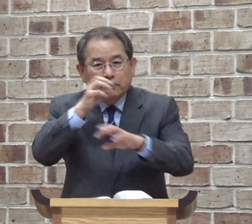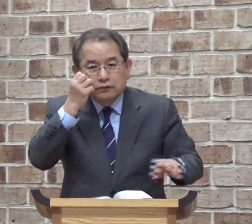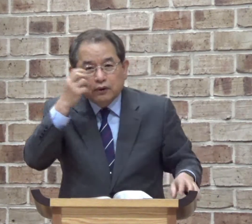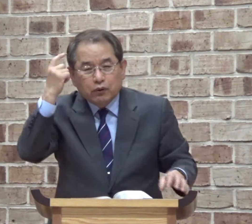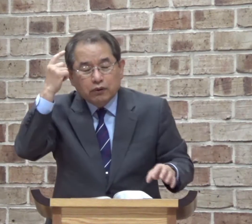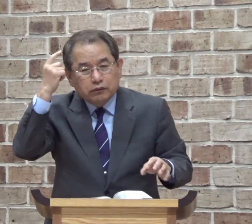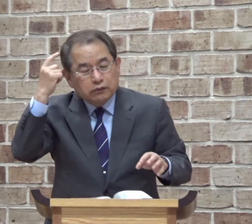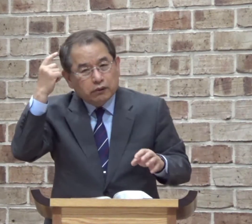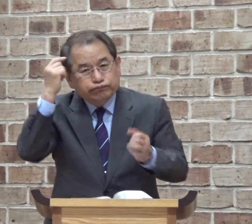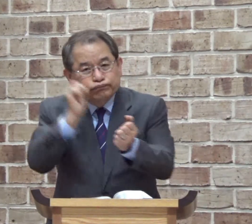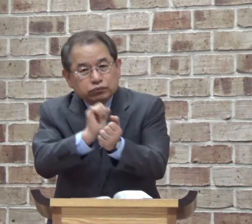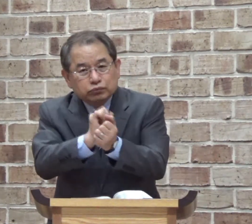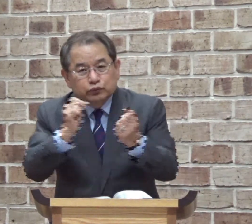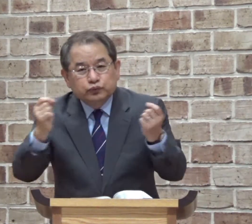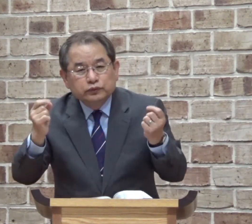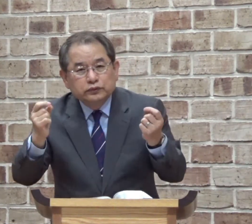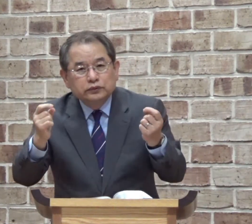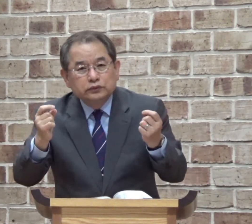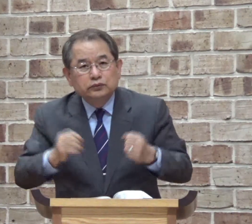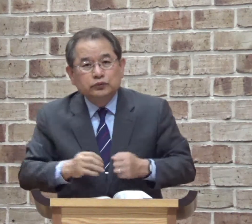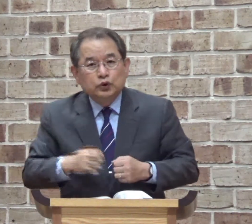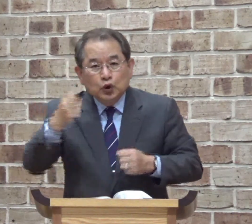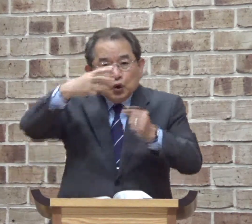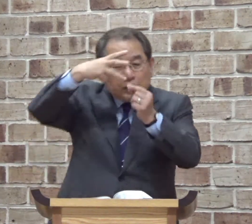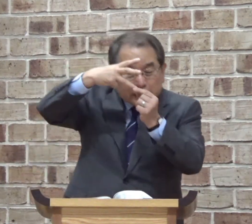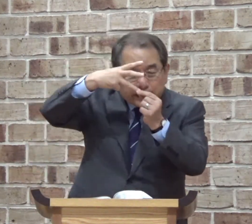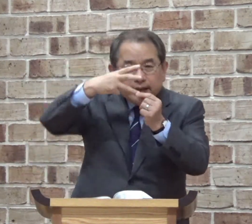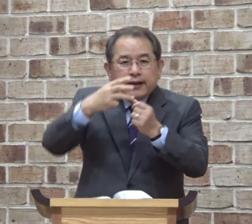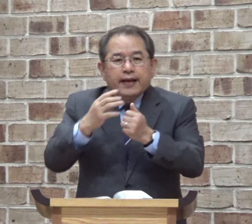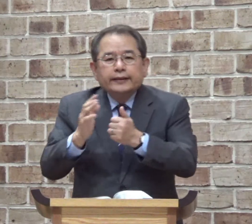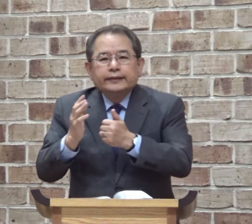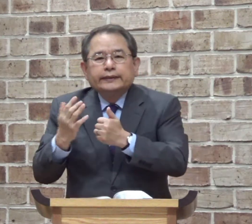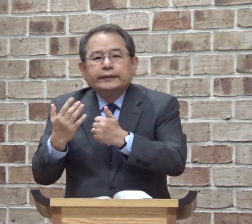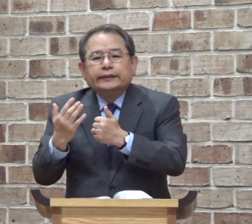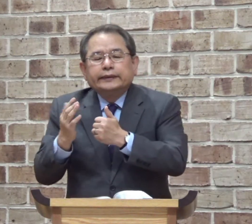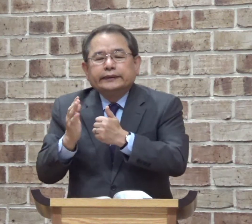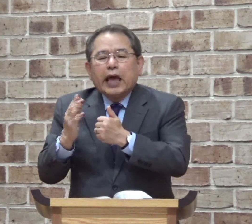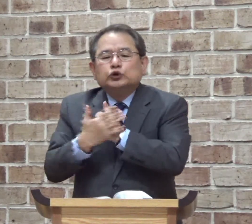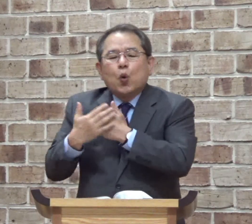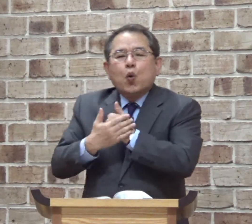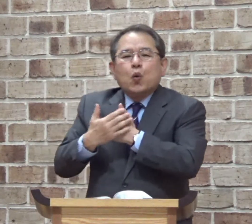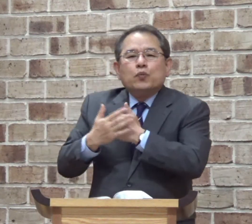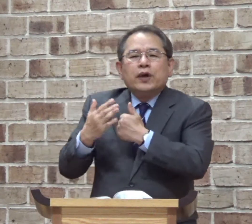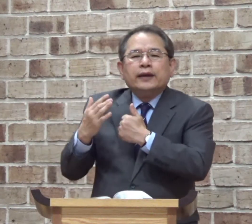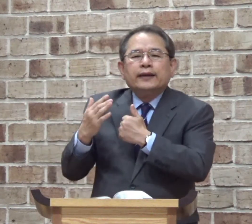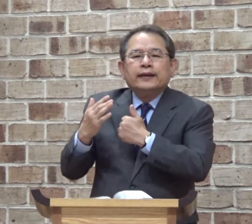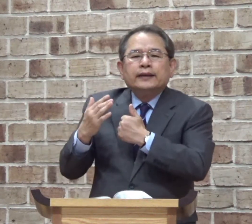대접받기 원하는 것보다 오히려 대접하기 원하는 사람이 겸손한 사람입니다.